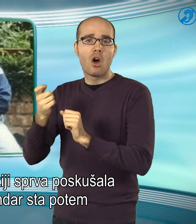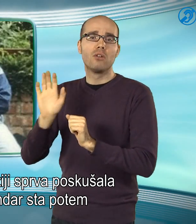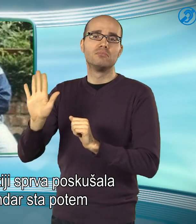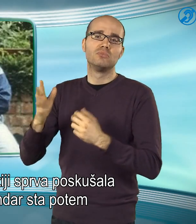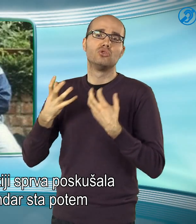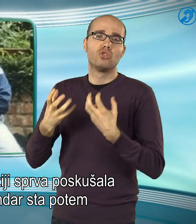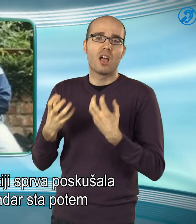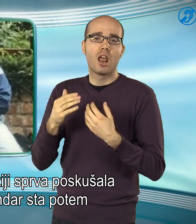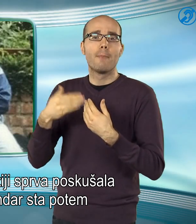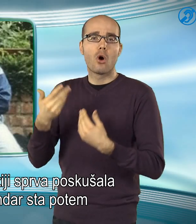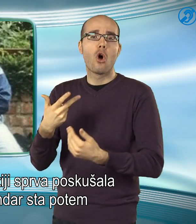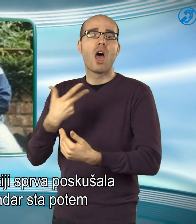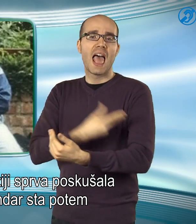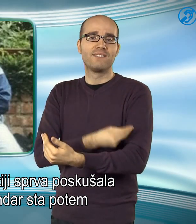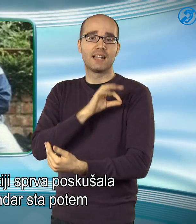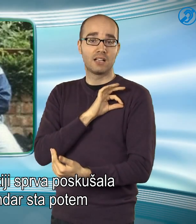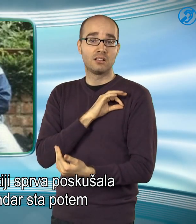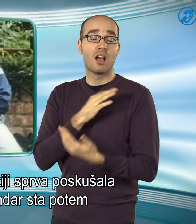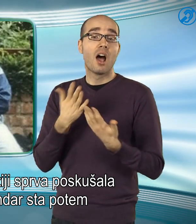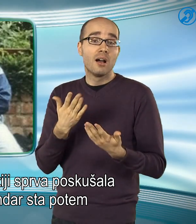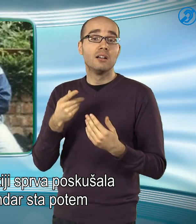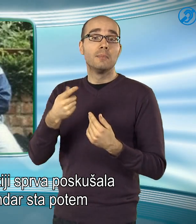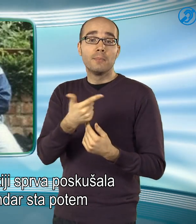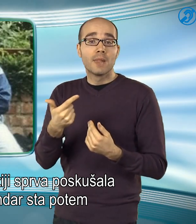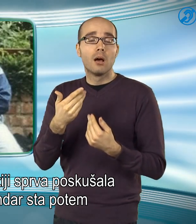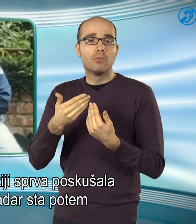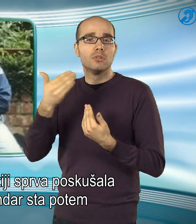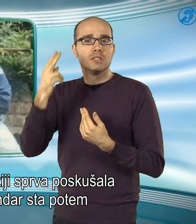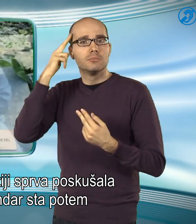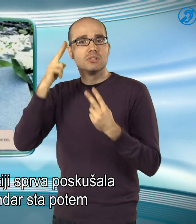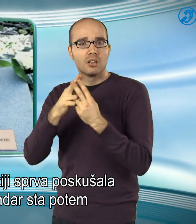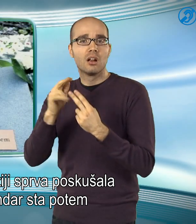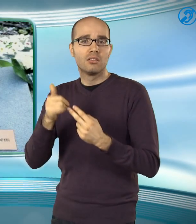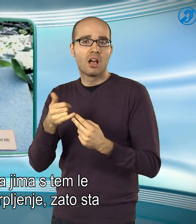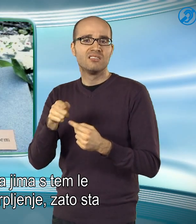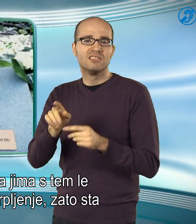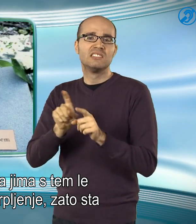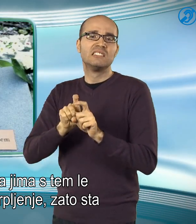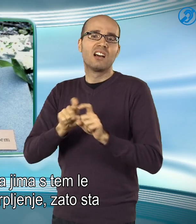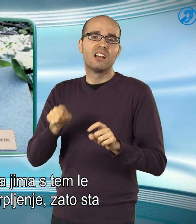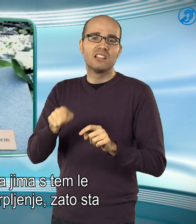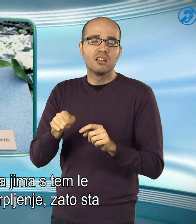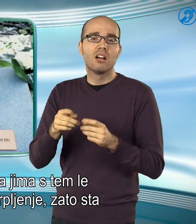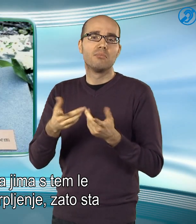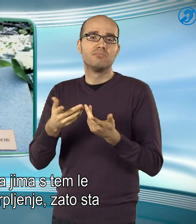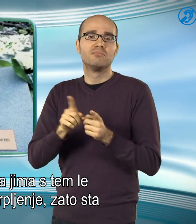da ima s tem le podaljšujeta trpljenje, zato sta njuno odločitev nazadnje podprla.